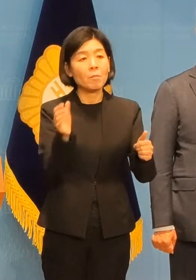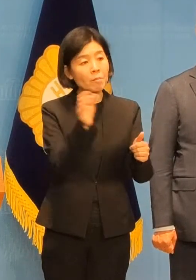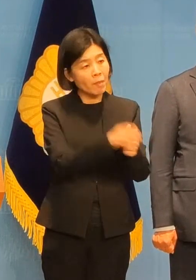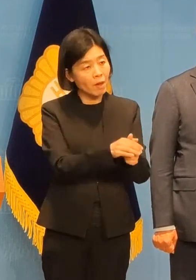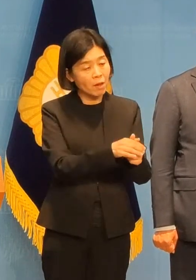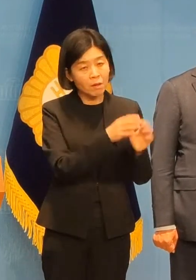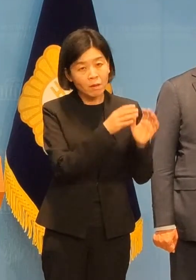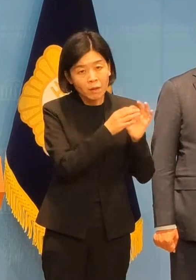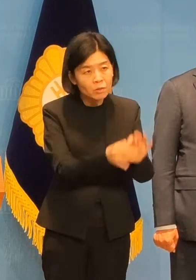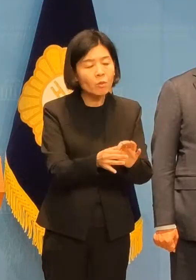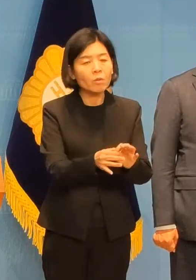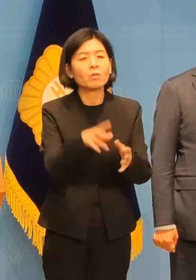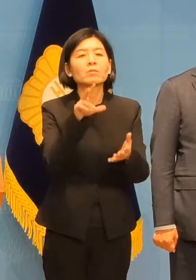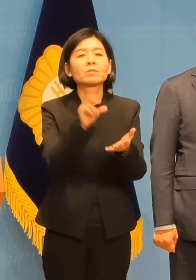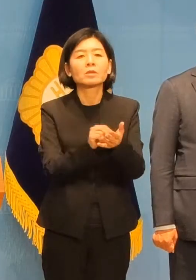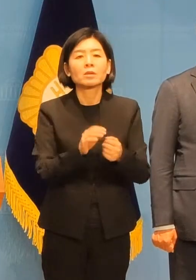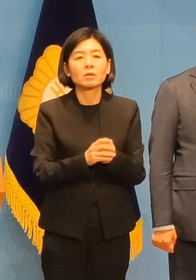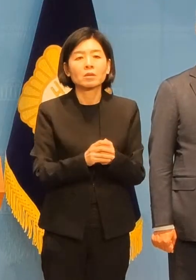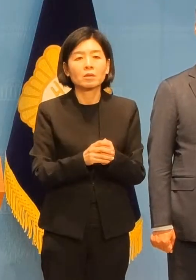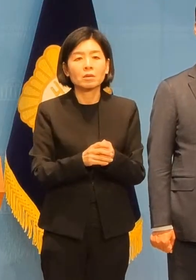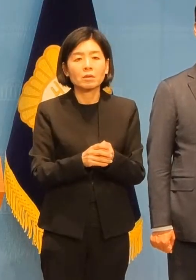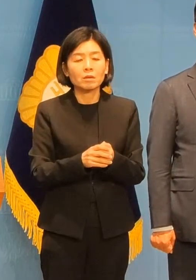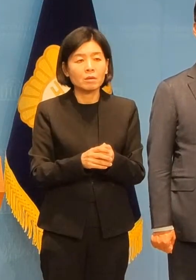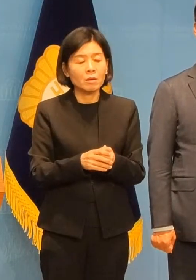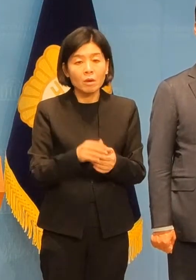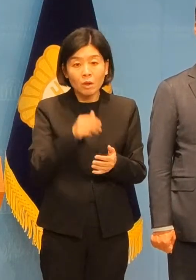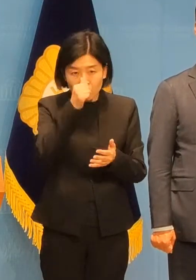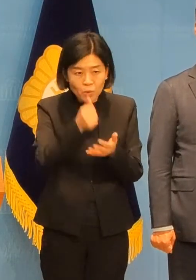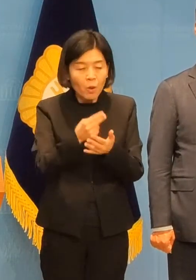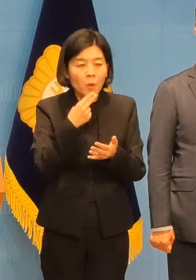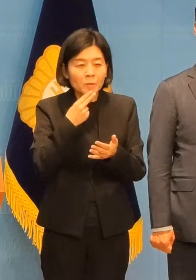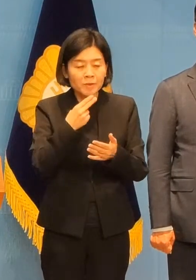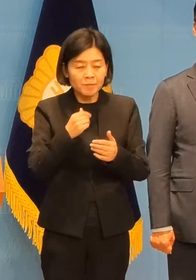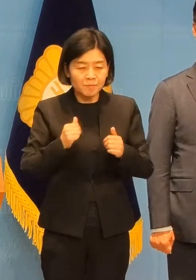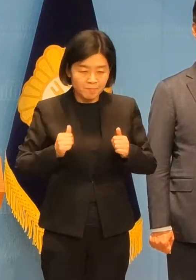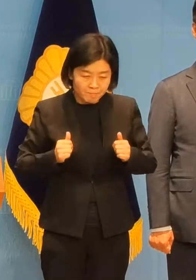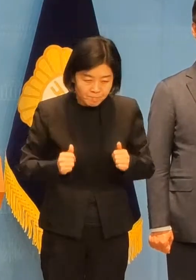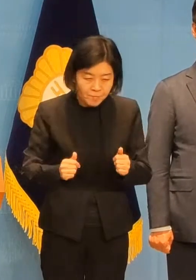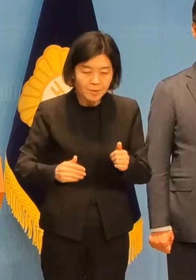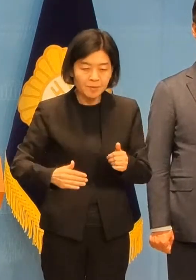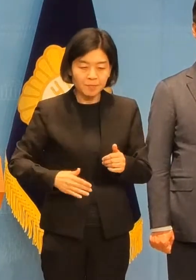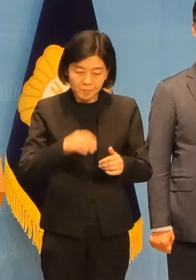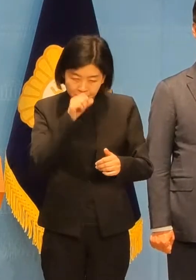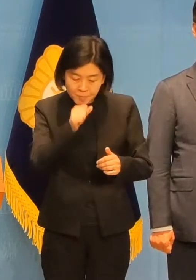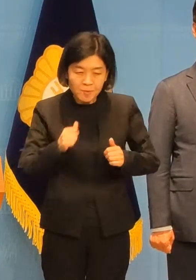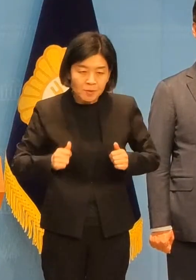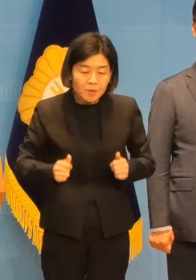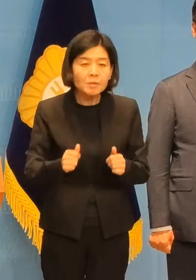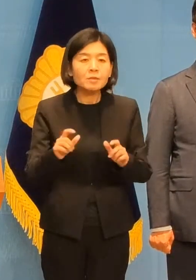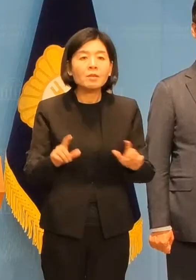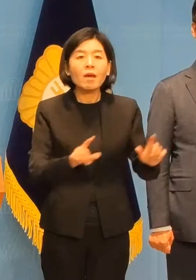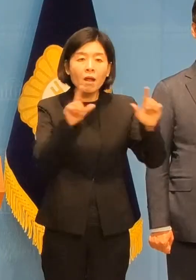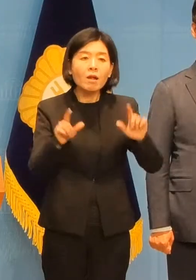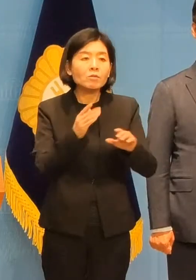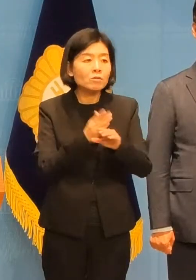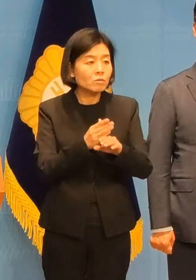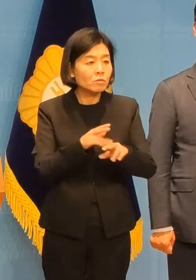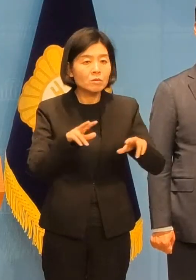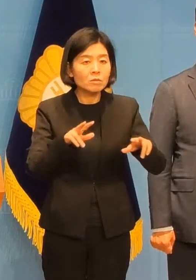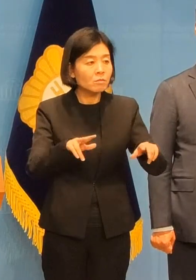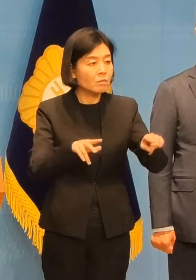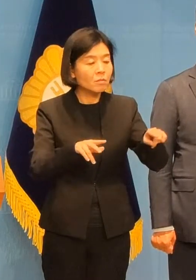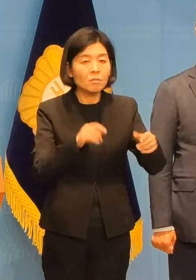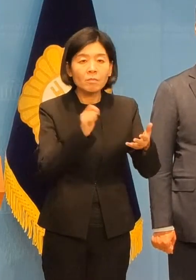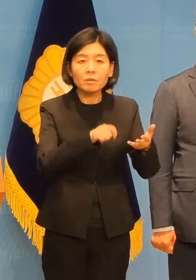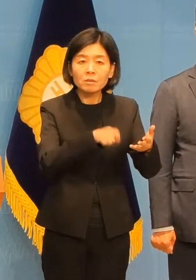있습니다. 아무런 죄를 짓지 않고 선량하게 살아가고 있는 국민들이 이와 같이 법을 어기고 있는 판검사들에게